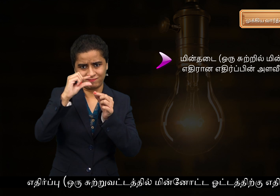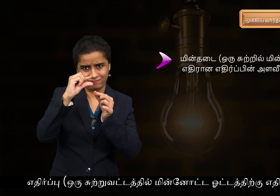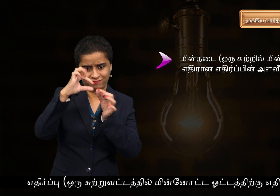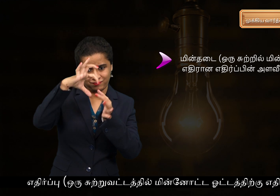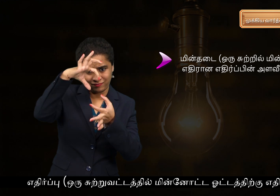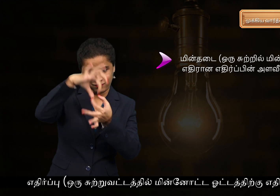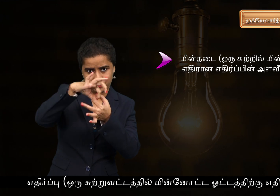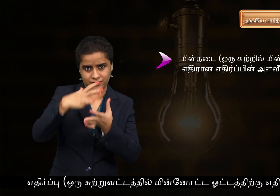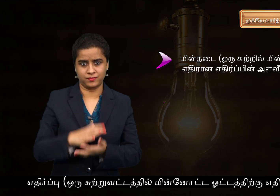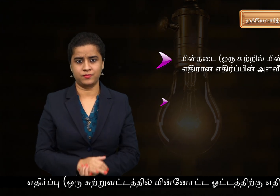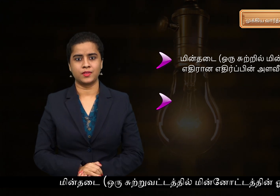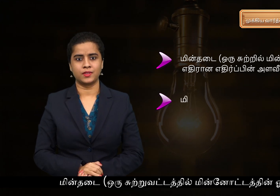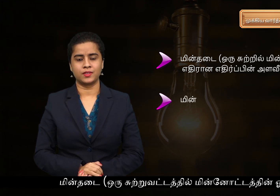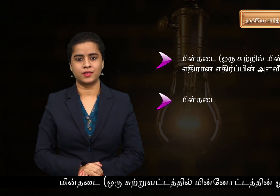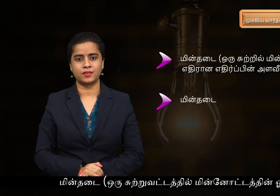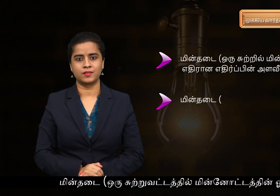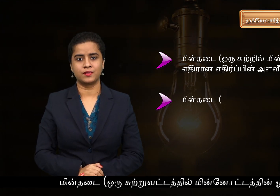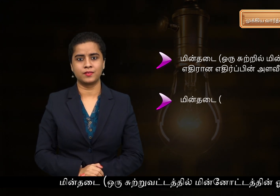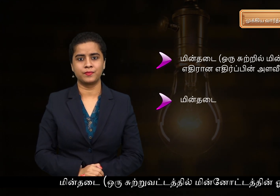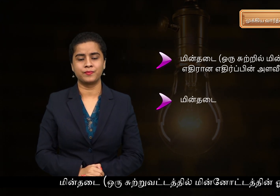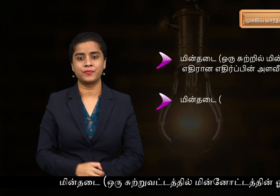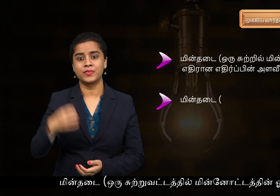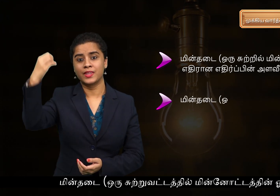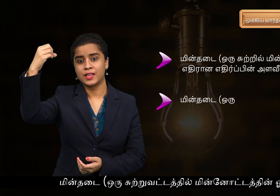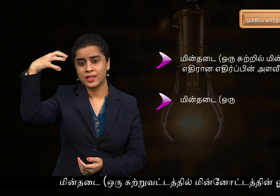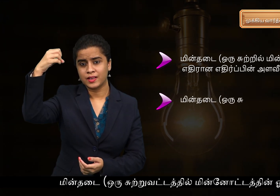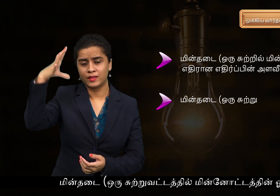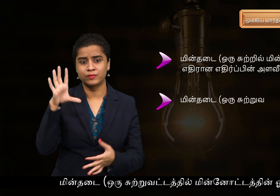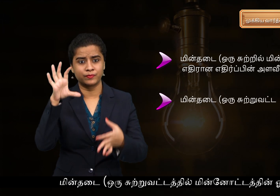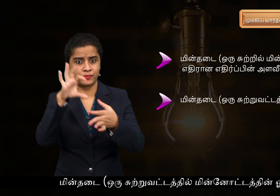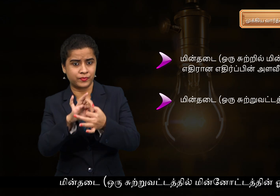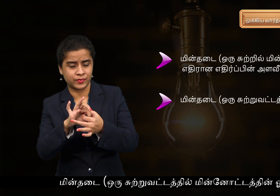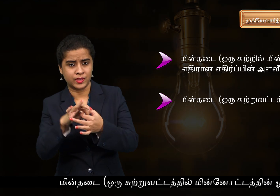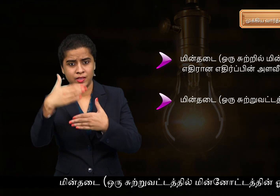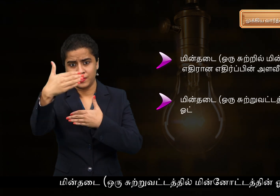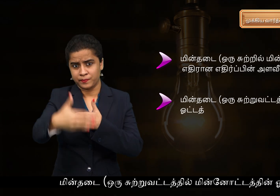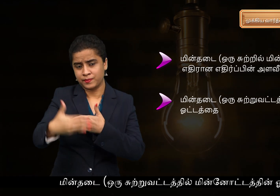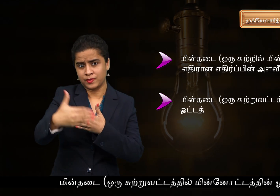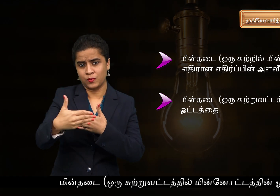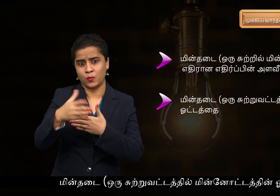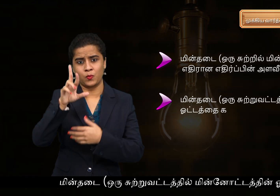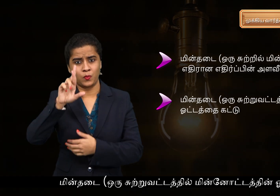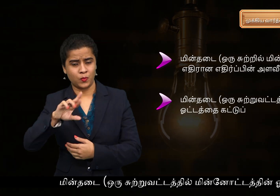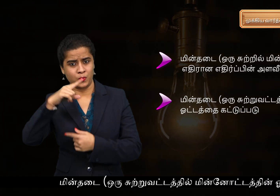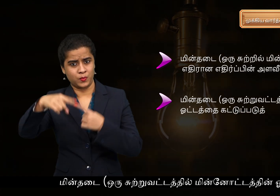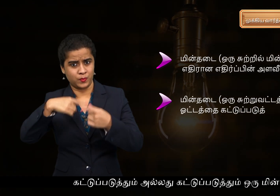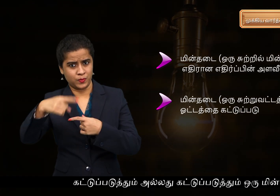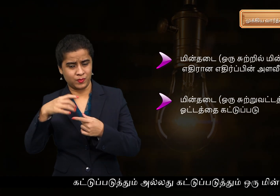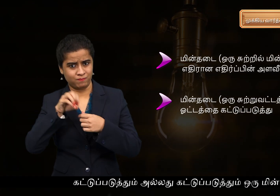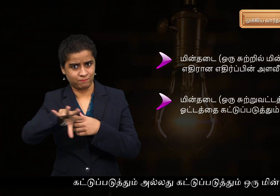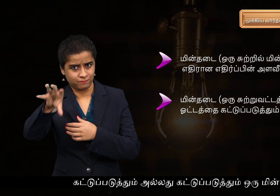மின்தடையின் அளவீடு. மின்தடயம், அதாவது ஒரு சுற்றுவட்டத்தில் மின்னோட்டத்தின்